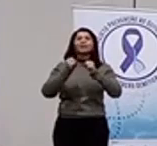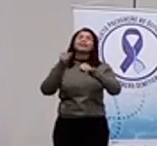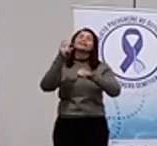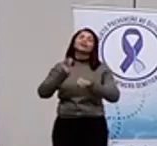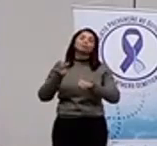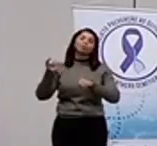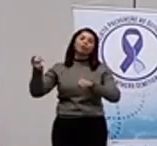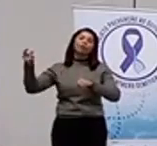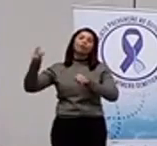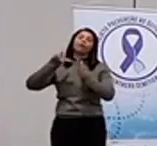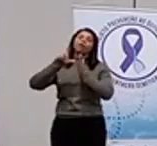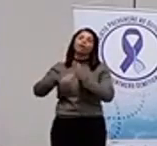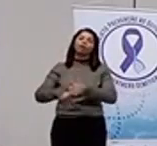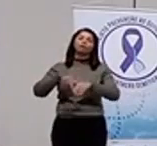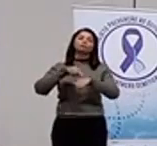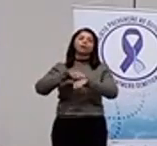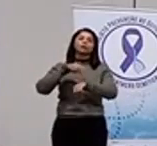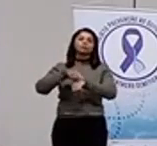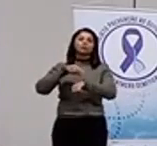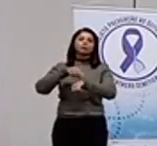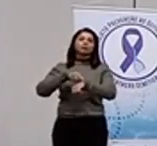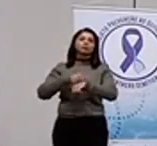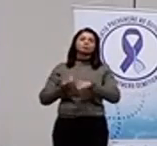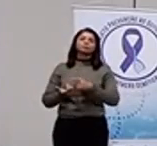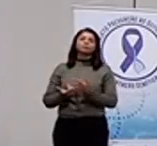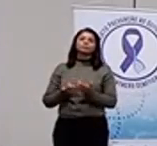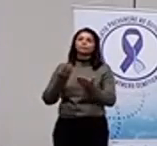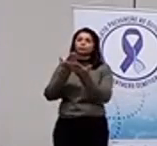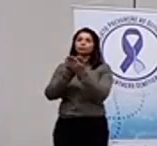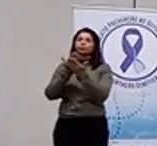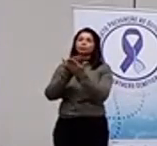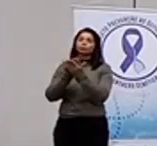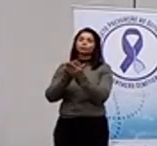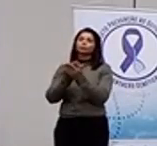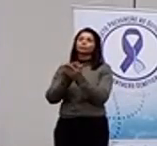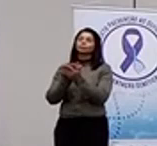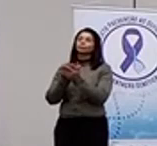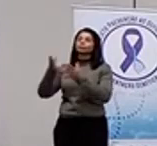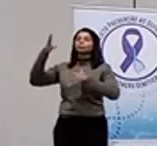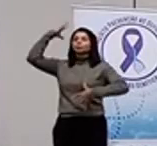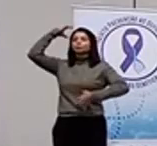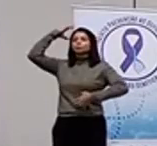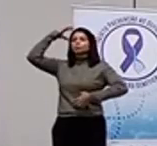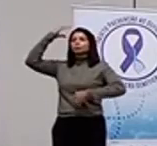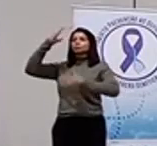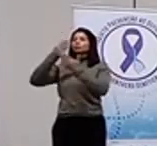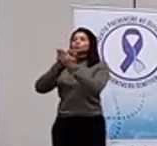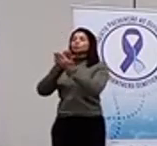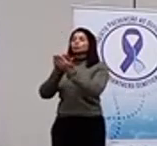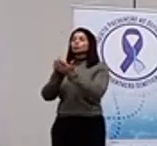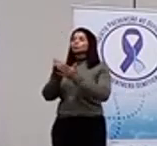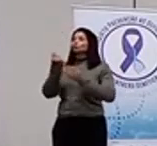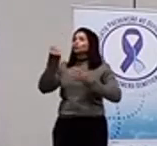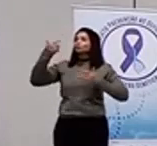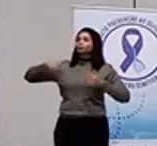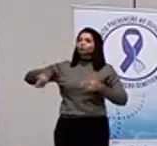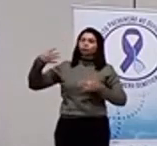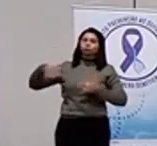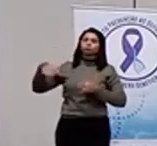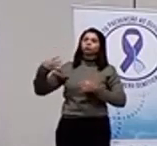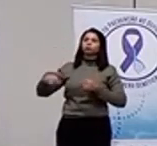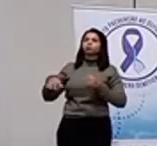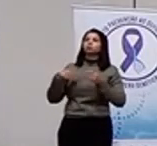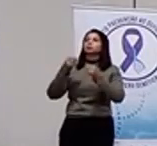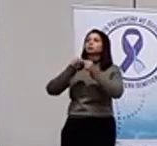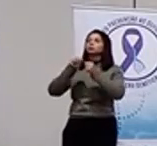e torna também ineficaz. Então, em geral, estudos com chimpanzés são estudos muito caros, alguns casos são